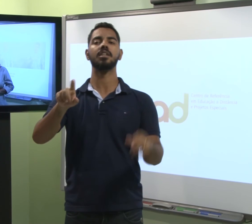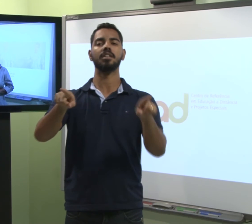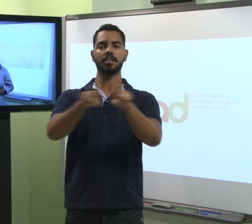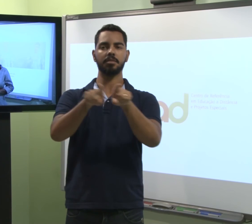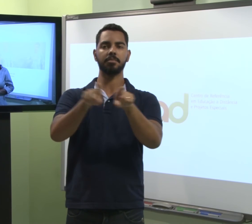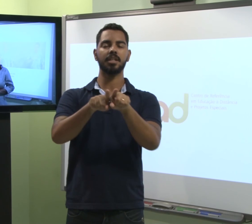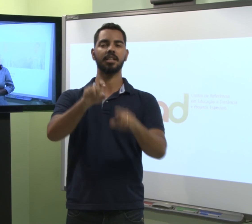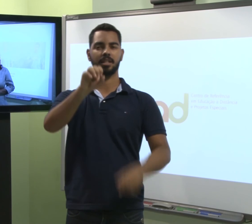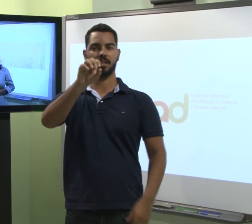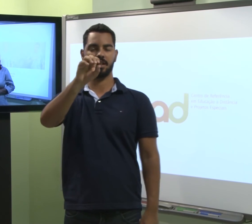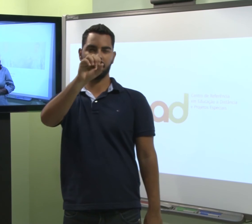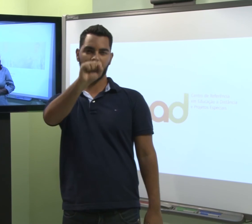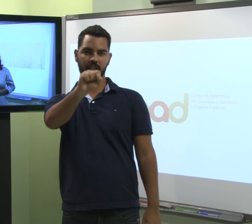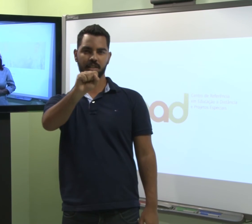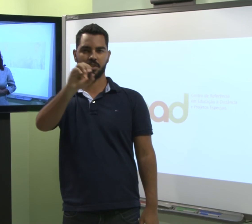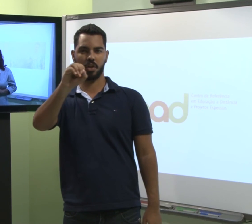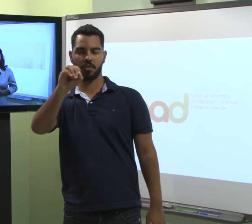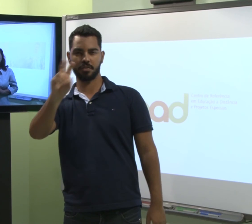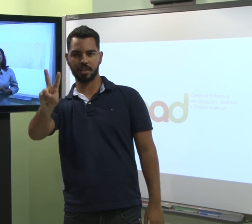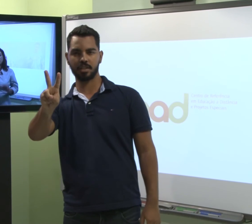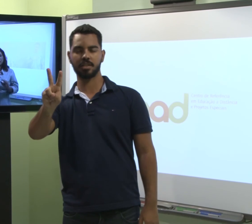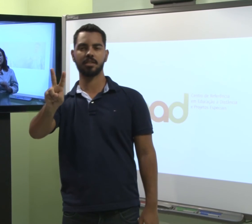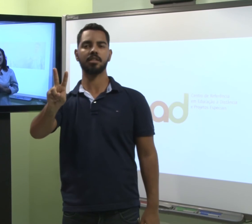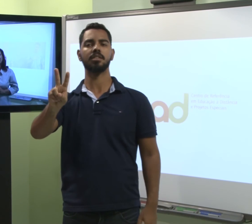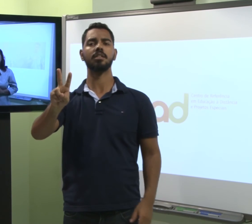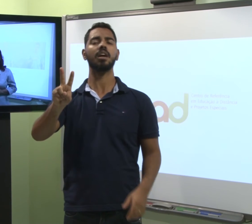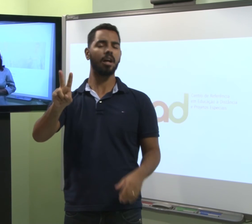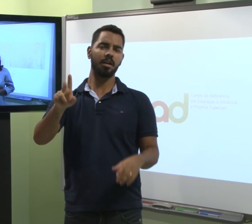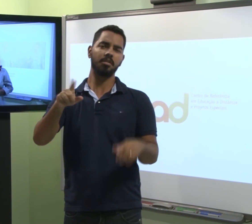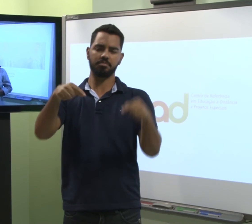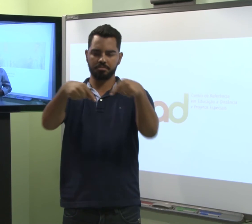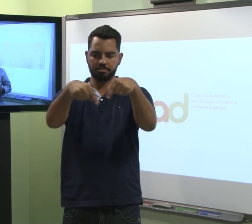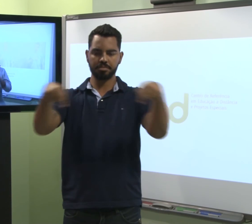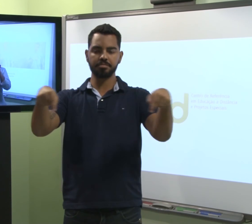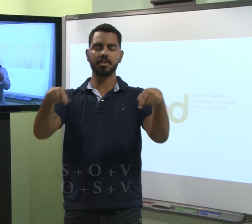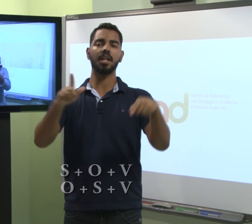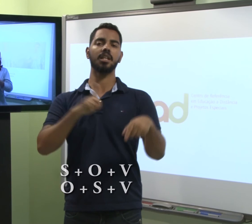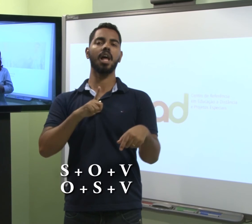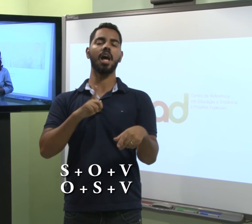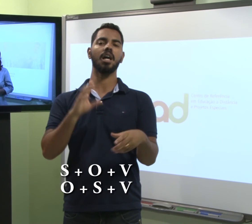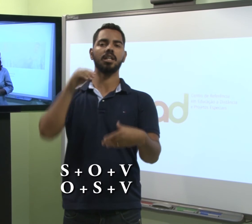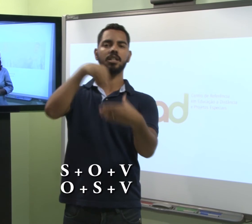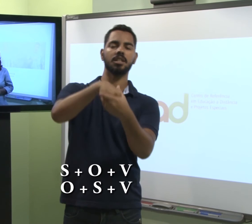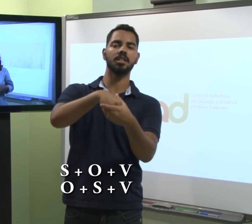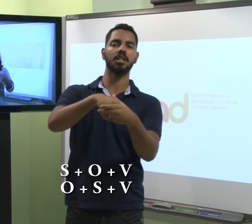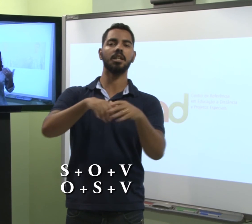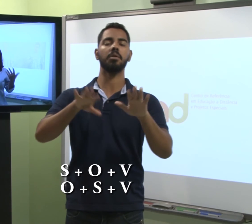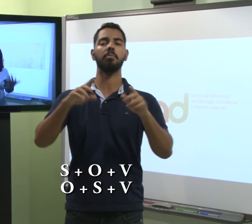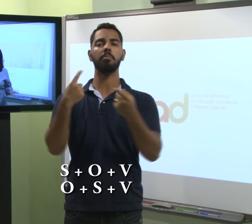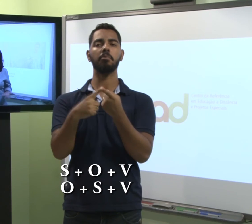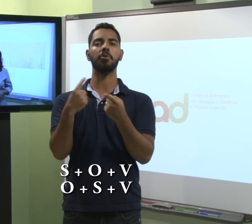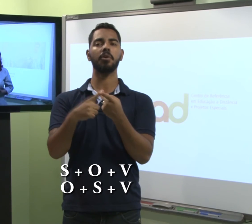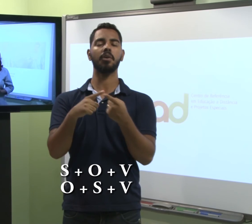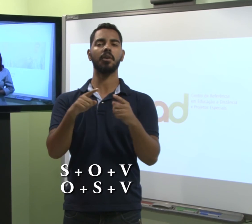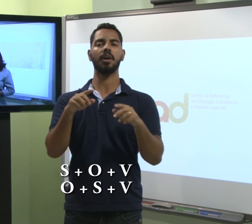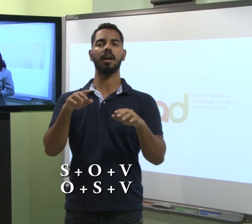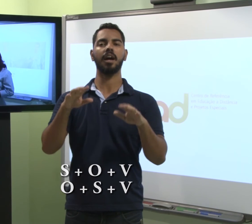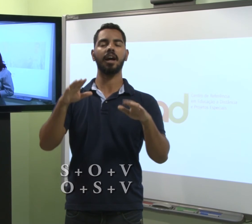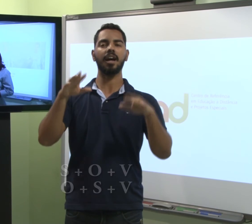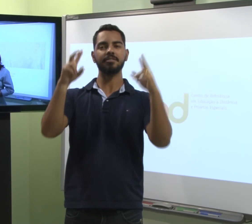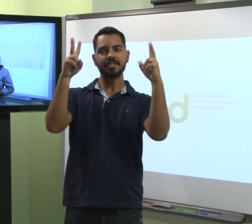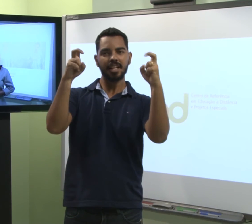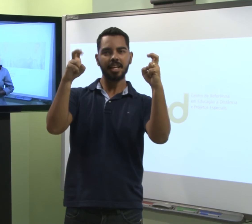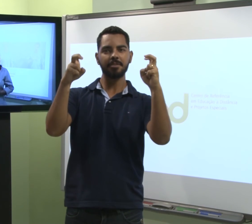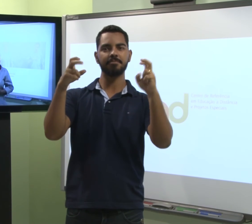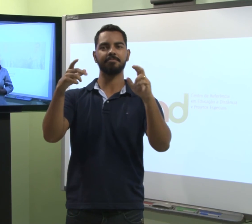OSV, objeto, sujeito, verbo, que estão associadas com a presença da topicalização, como comprova o exemplo desse